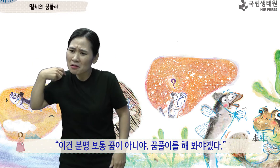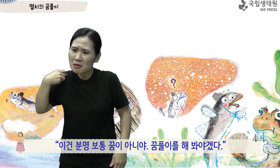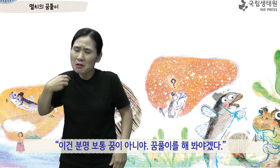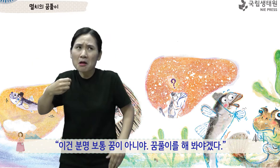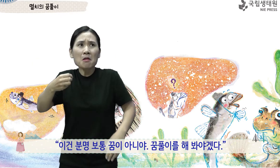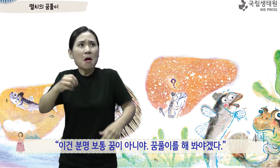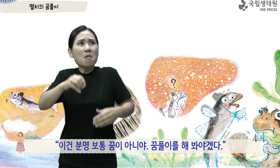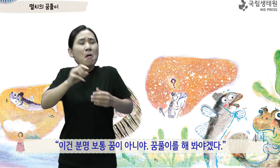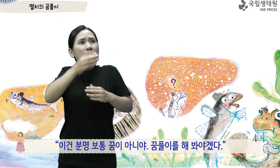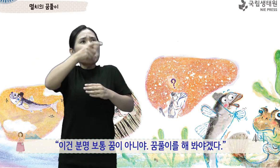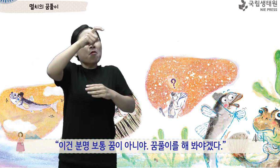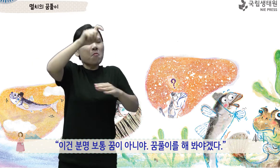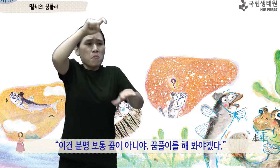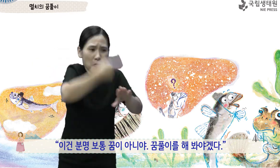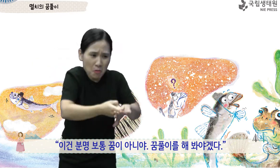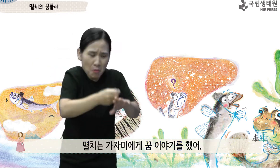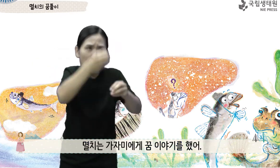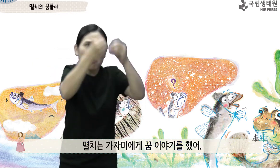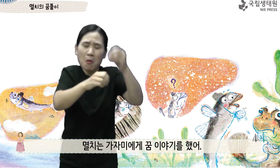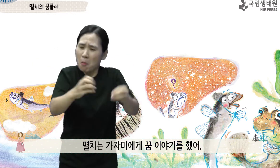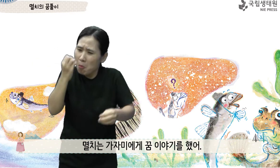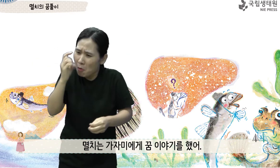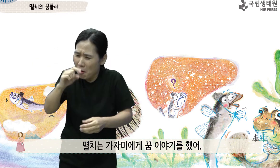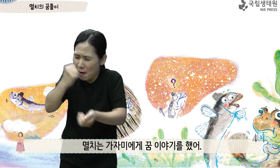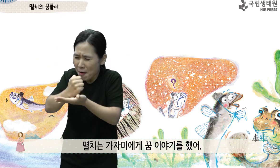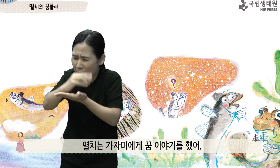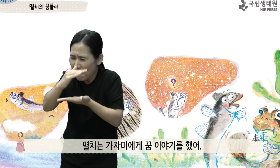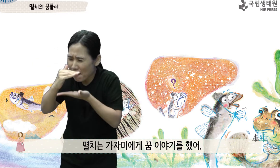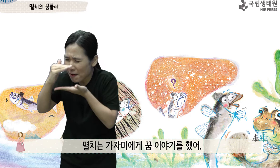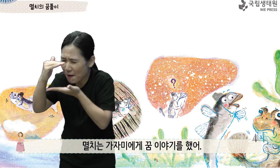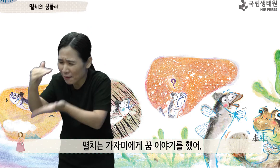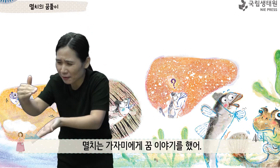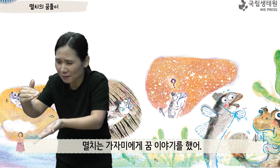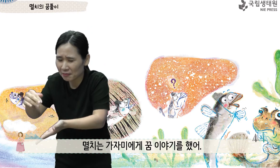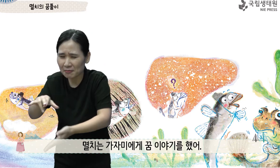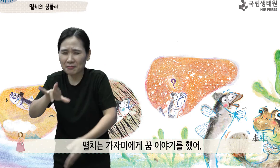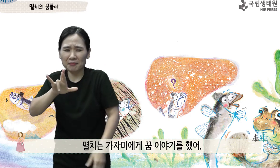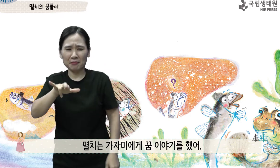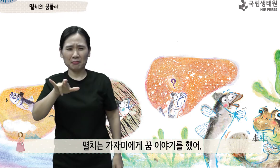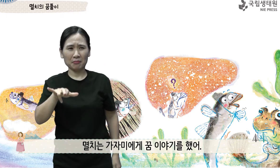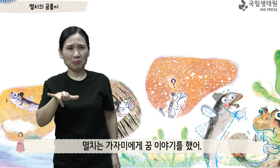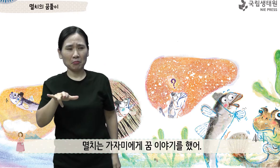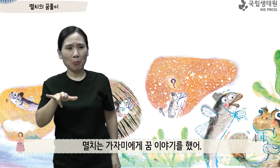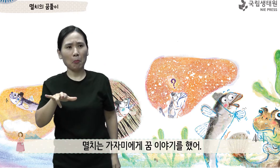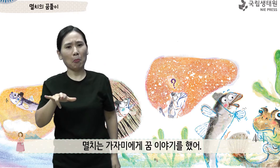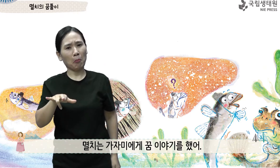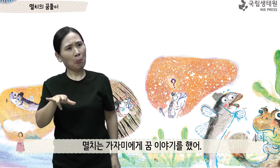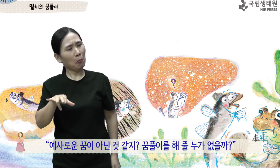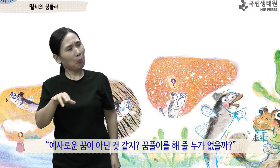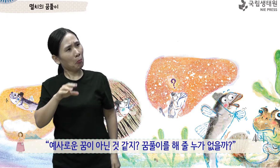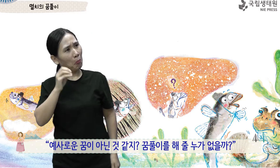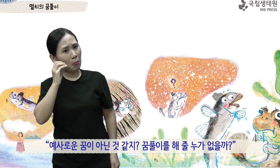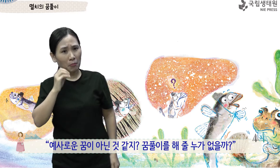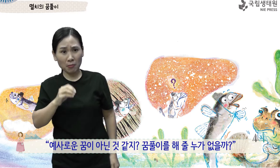꿈풀이를 해봐야겠다. 멸치는 가자미에게 꿈 이야기를 했어.